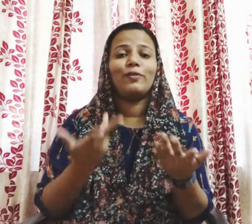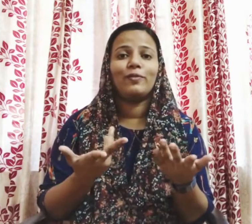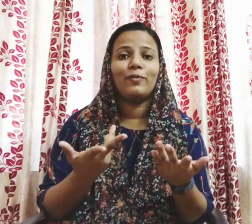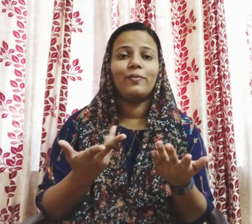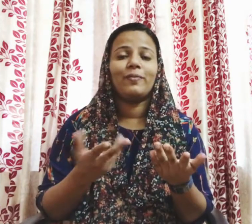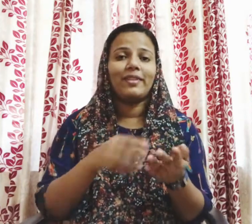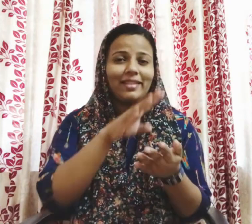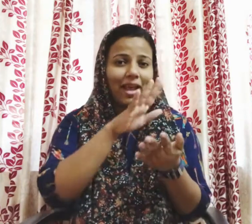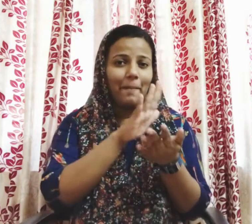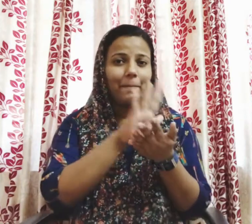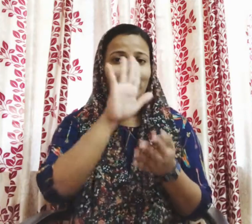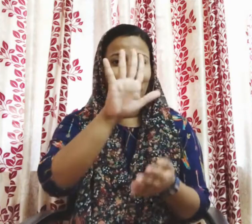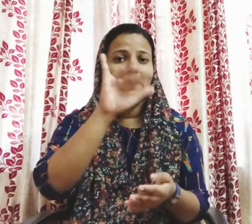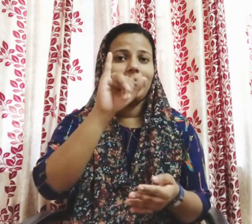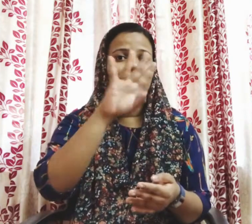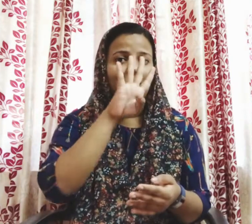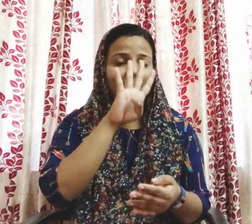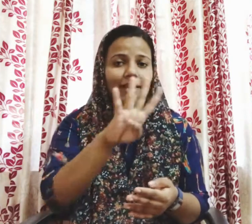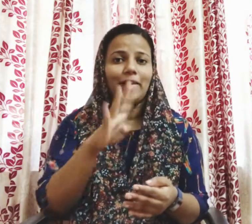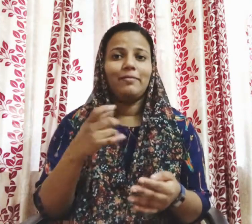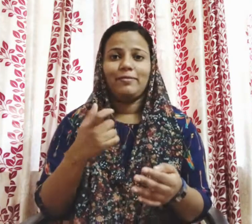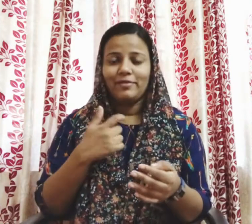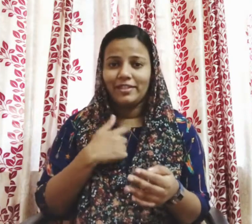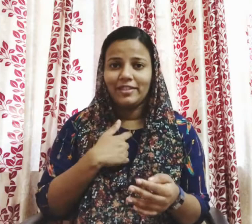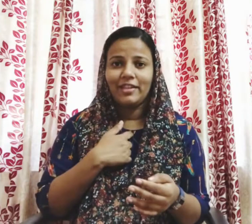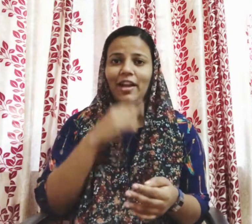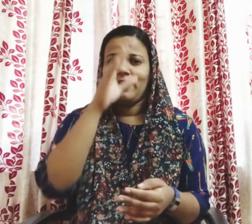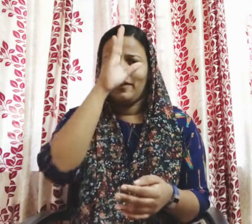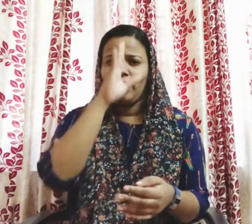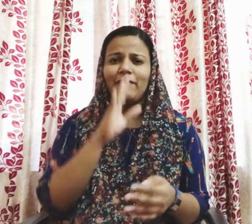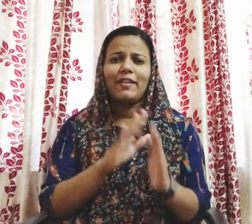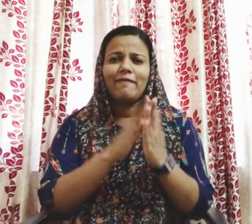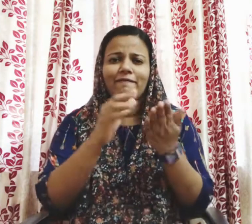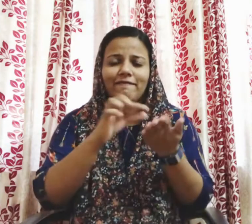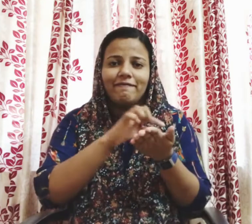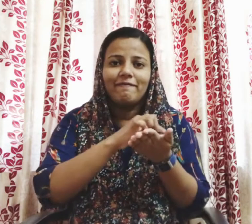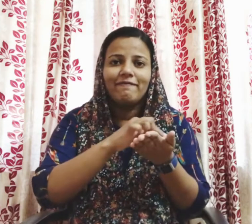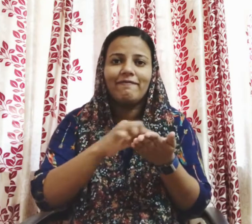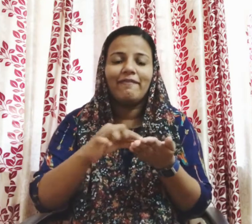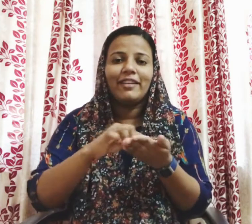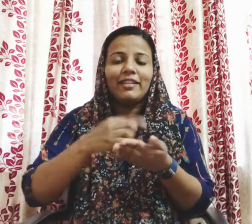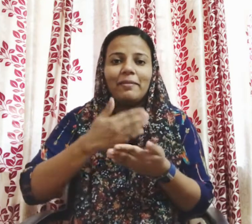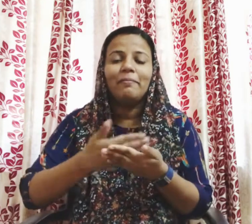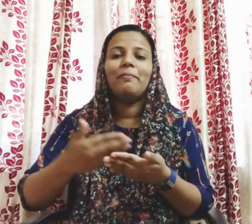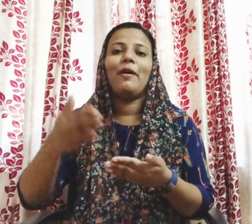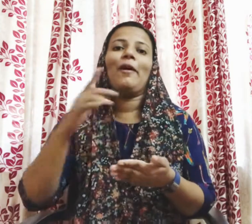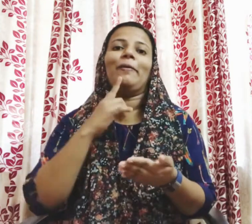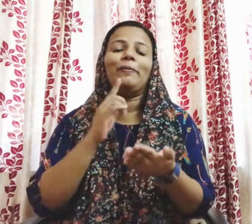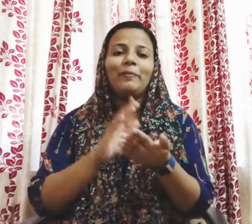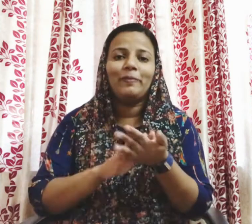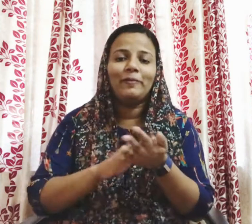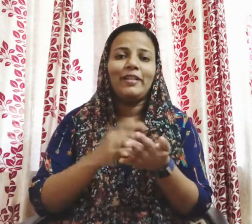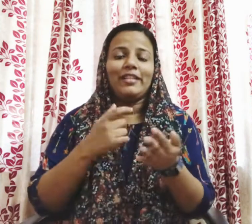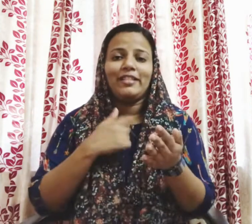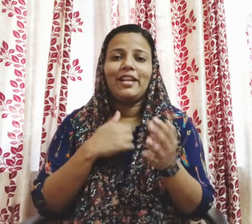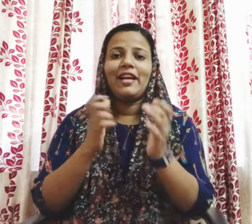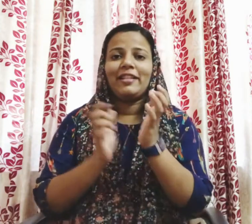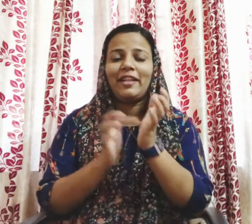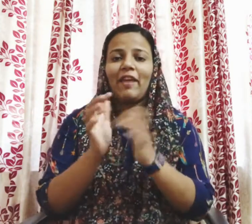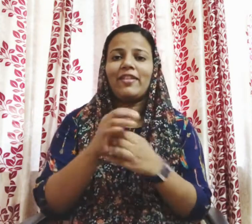ഇങ്ങനെ പറയുന്നു, അതിൻ്റെ 4-ാമത്തെ ഭാഗം ഇങ്ങനെ പറയുന്നു, ഞാൻ ദൈവത്തിൽ അവൻ്റെ വചനത്തെ പുകഴും, ഞാൻ ദൈവത്തിൽ